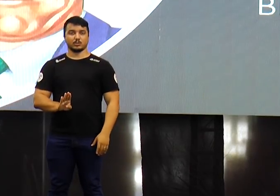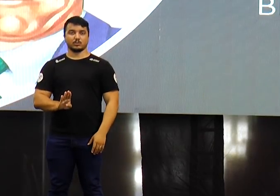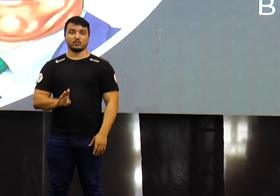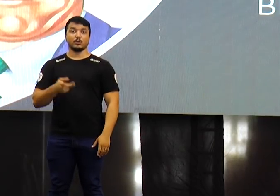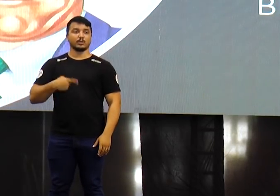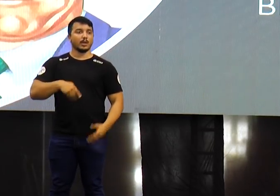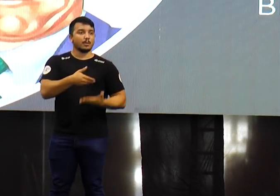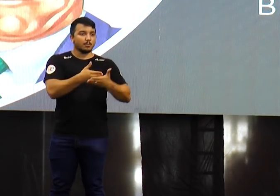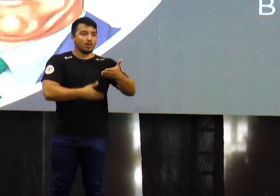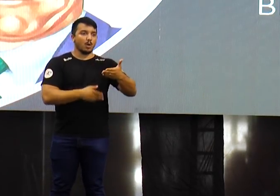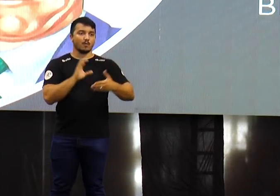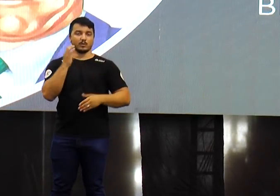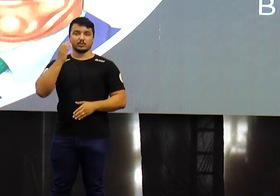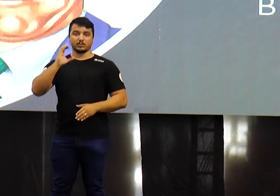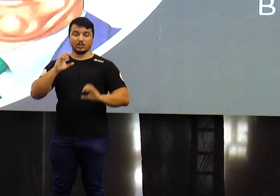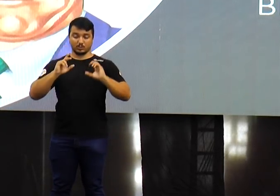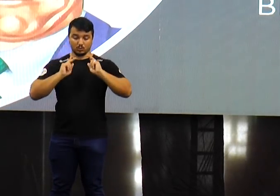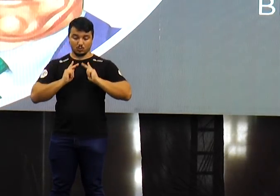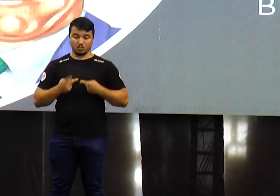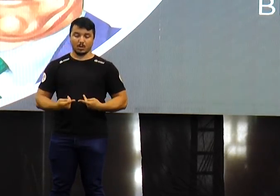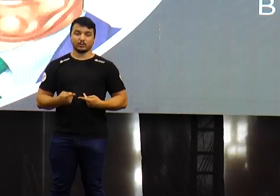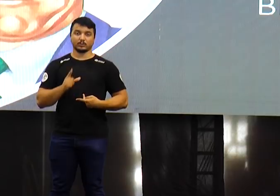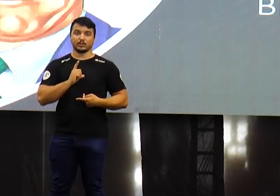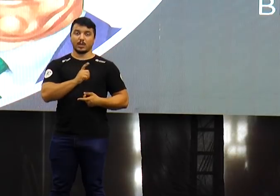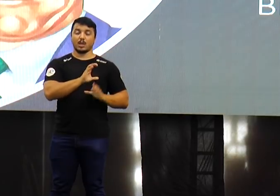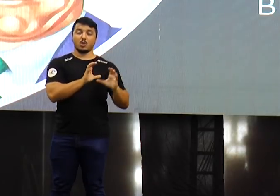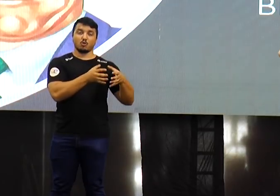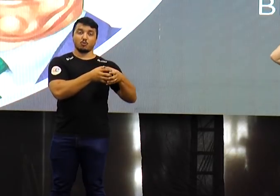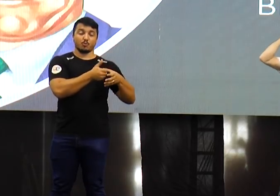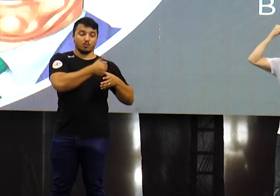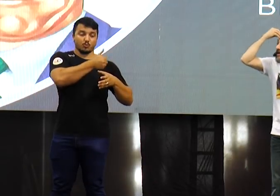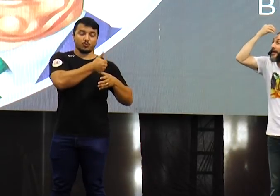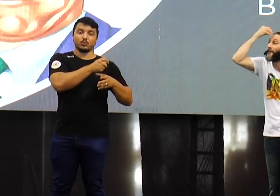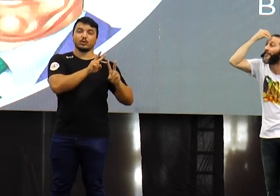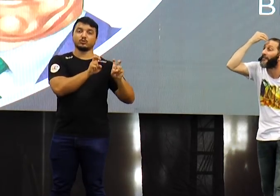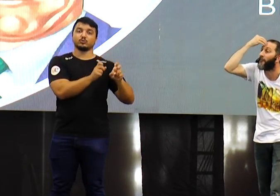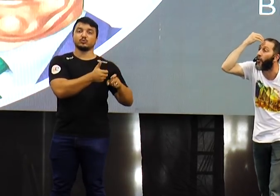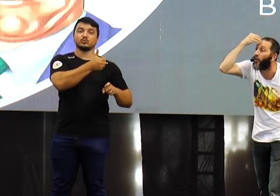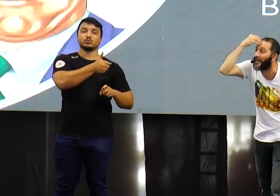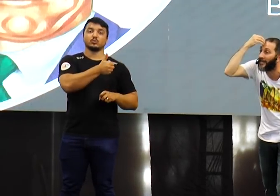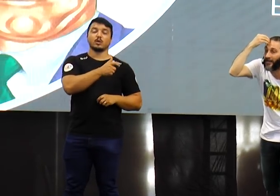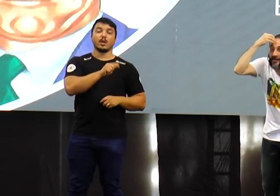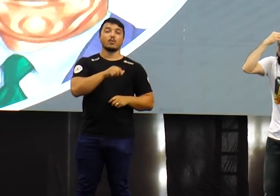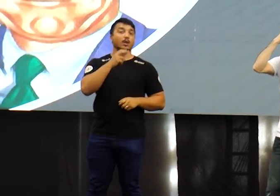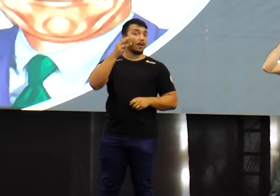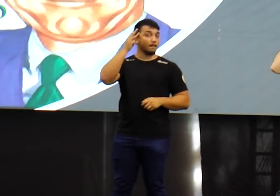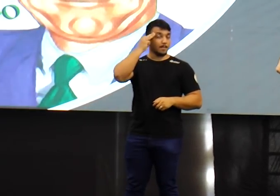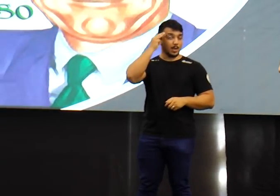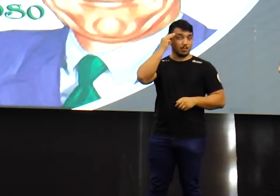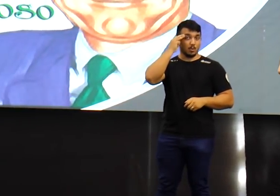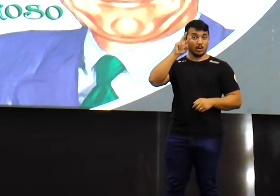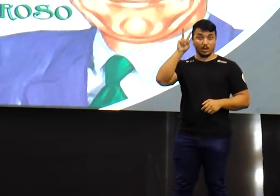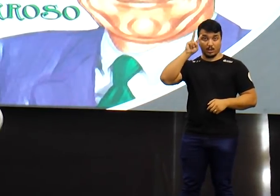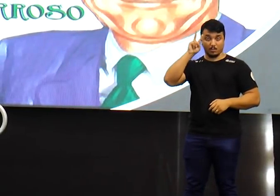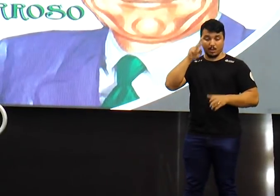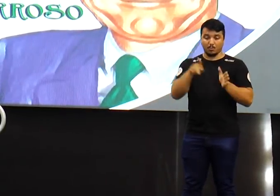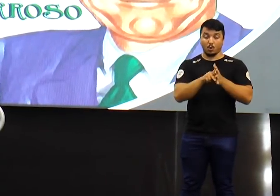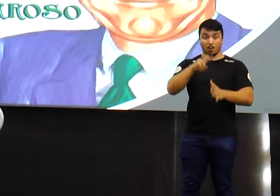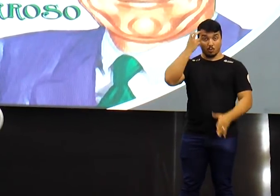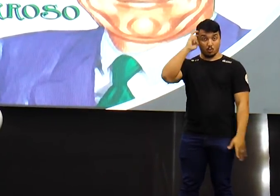de ciências humanas, competência 1, que fala sobre o quê? Memória,